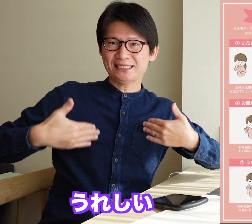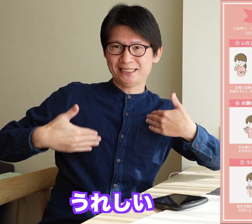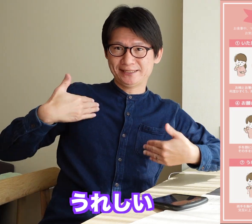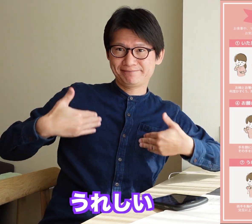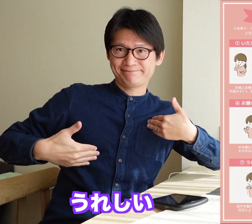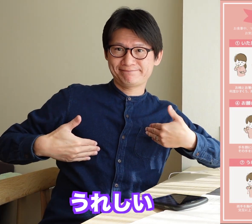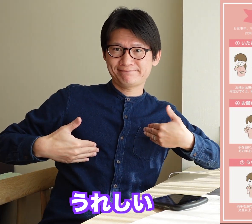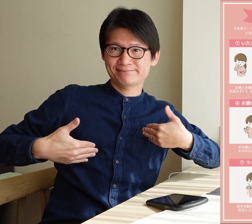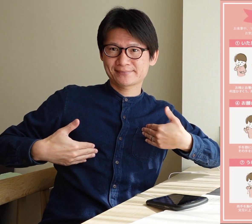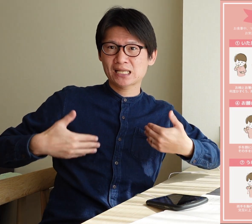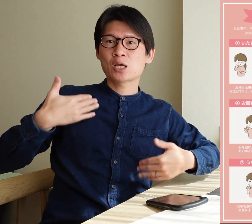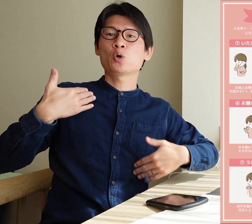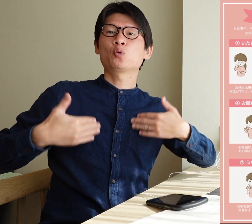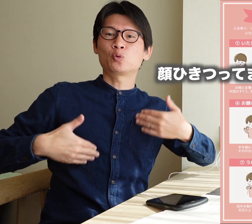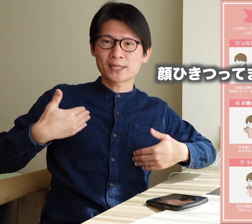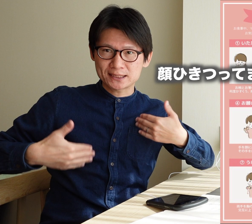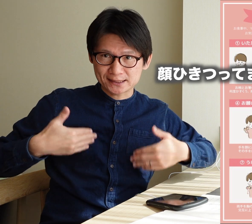い、嬉しい。